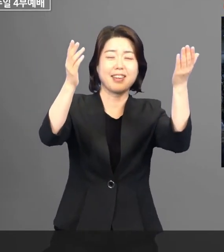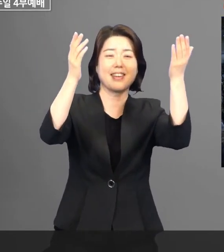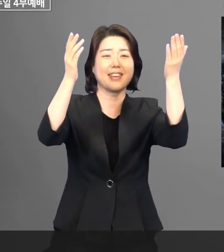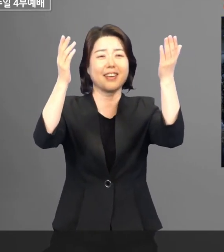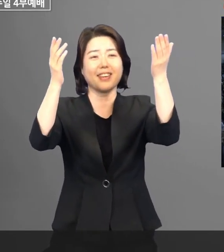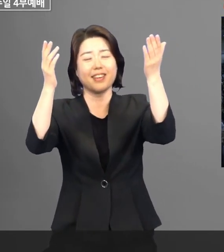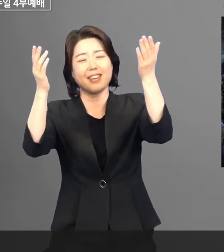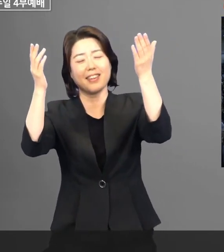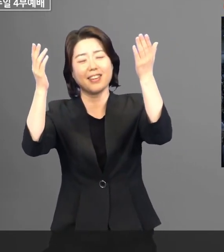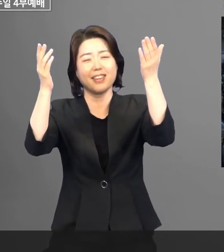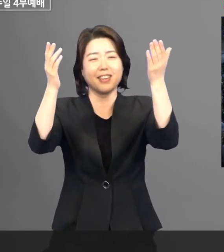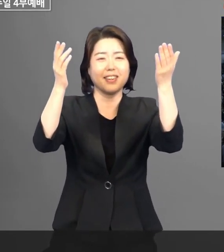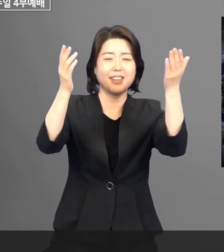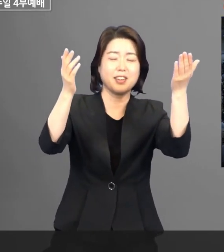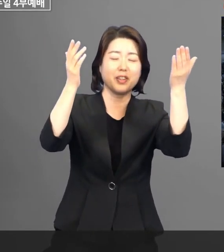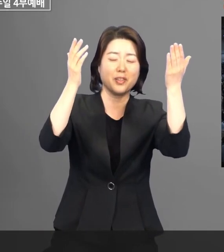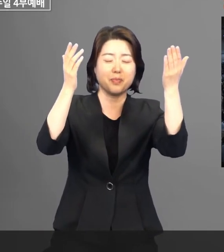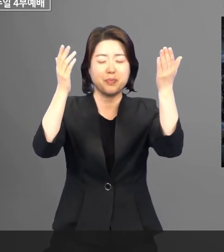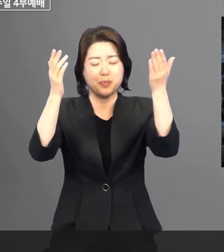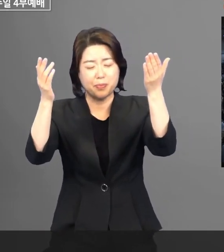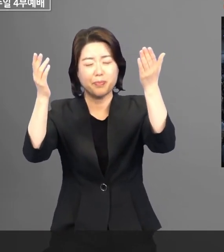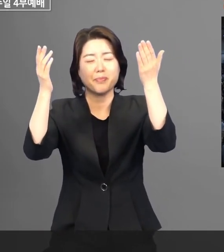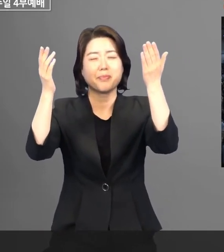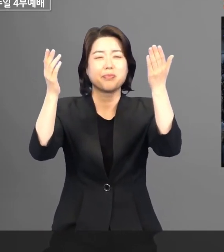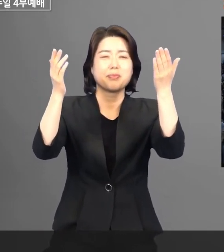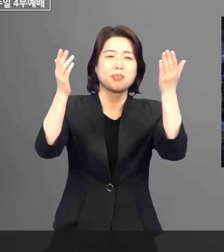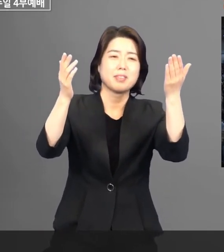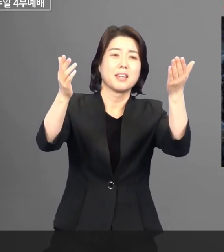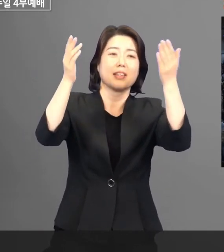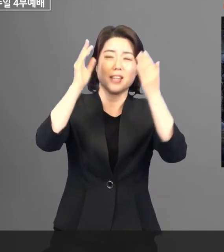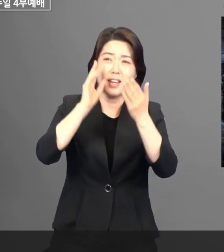들고 찬양하리.